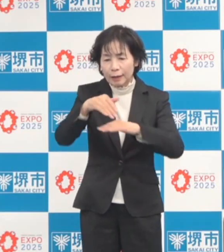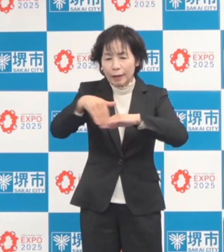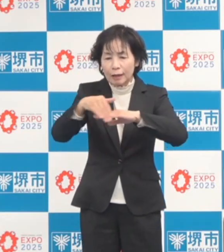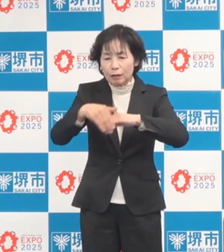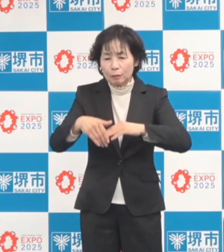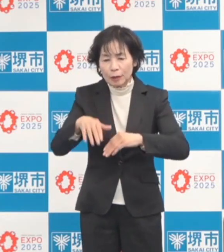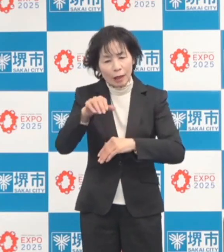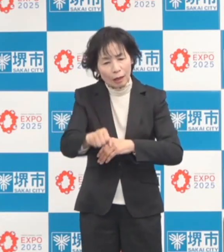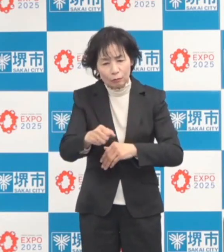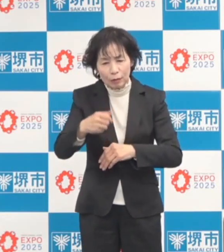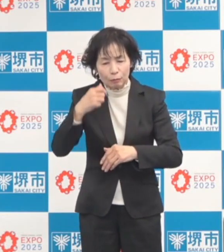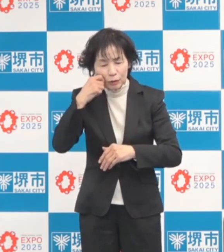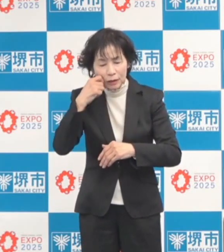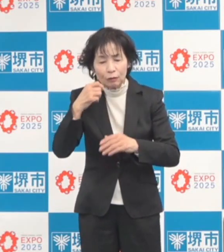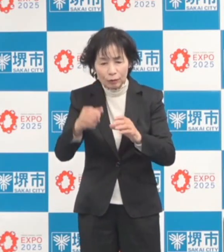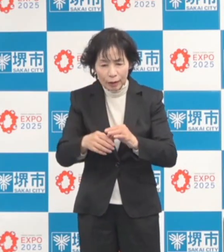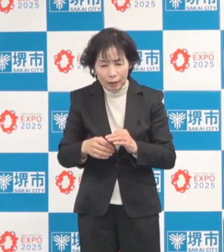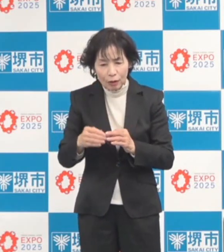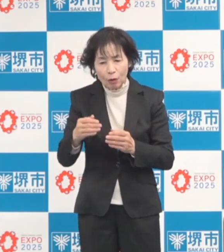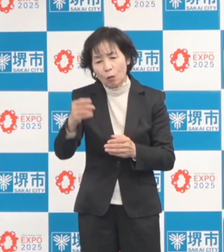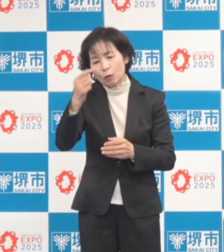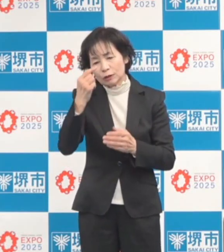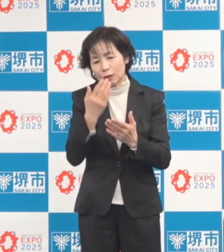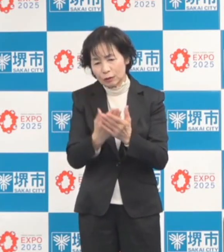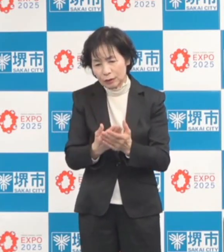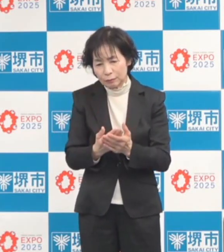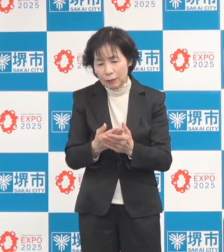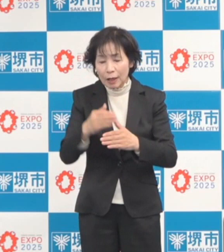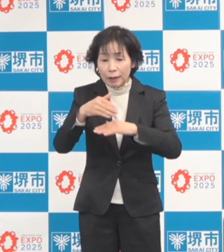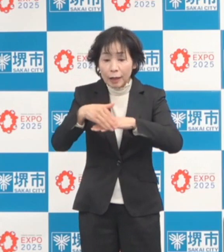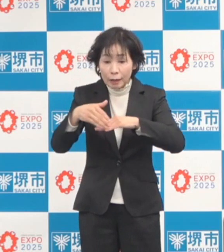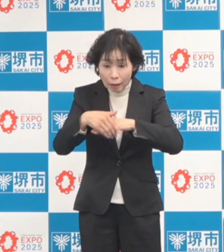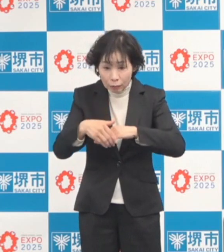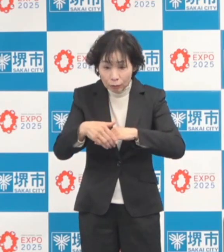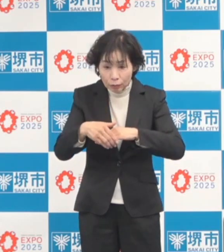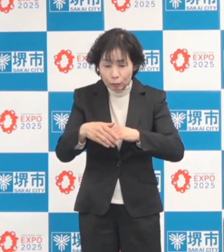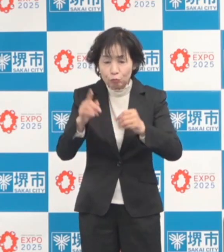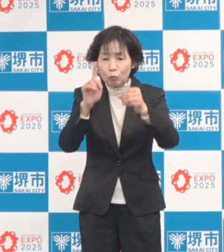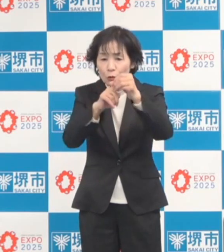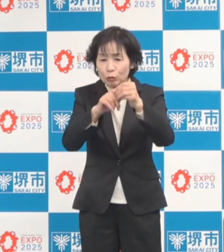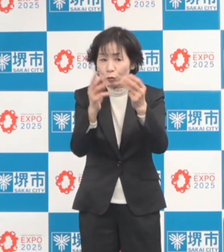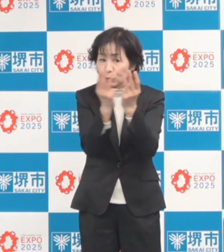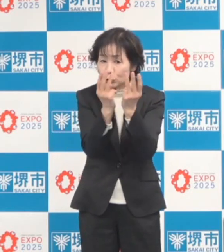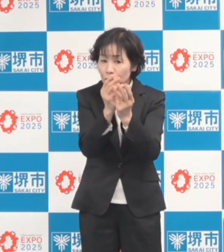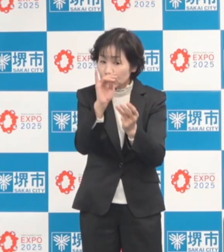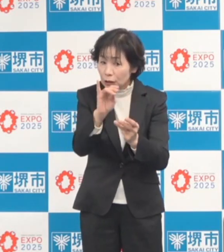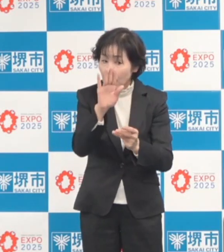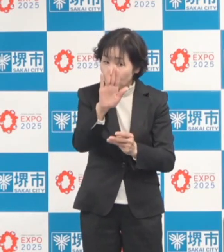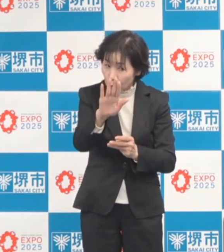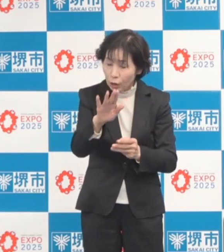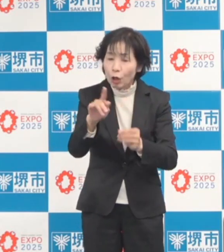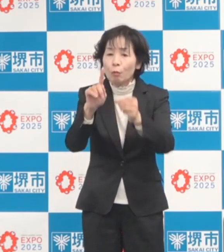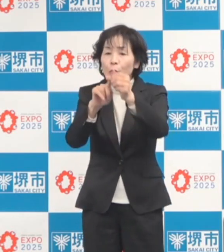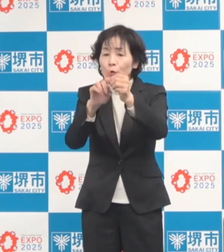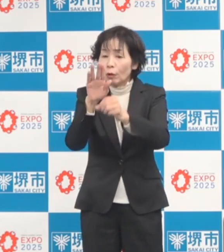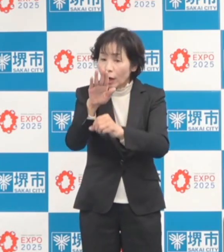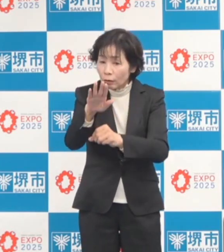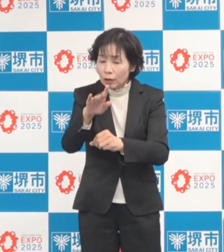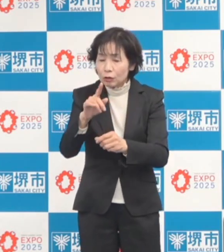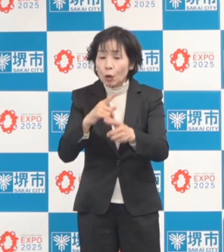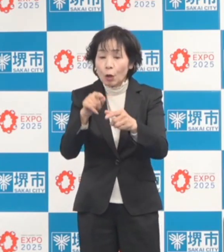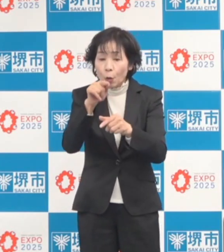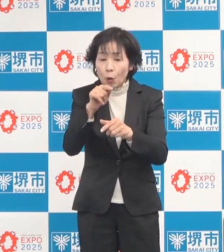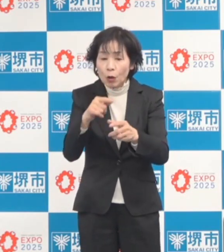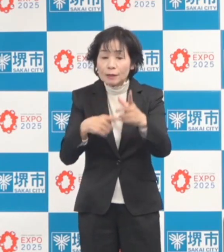ていただきたいんですけども、現状何か計画目標値があっての話なのか、目標値はあるけどもそれをさら